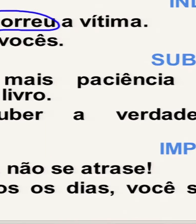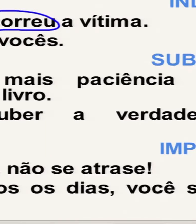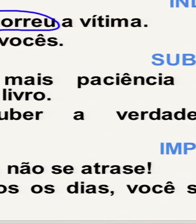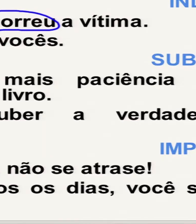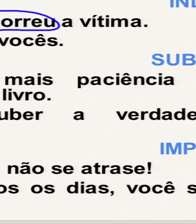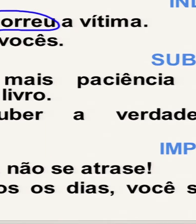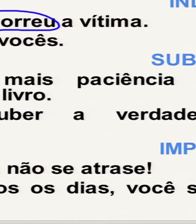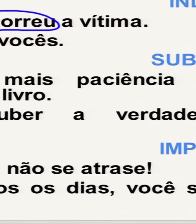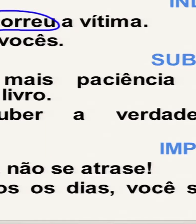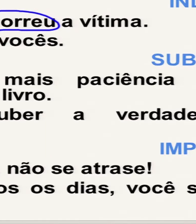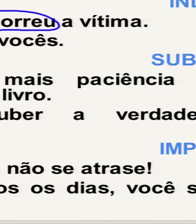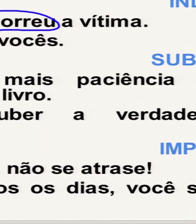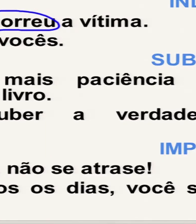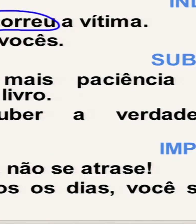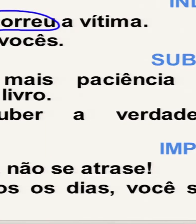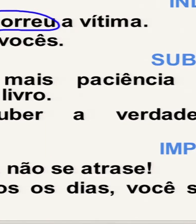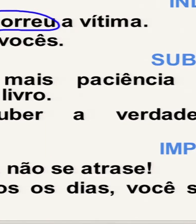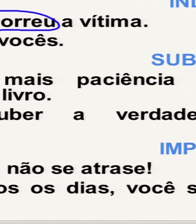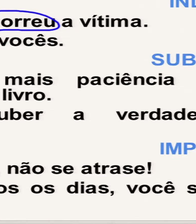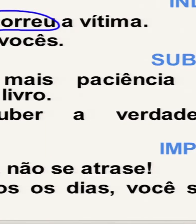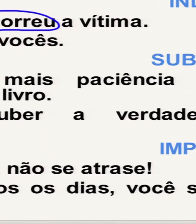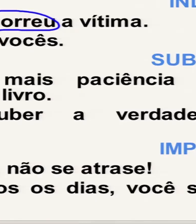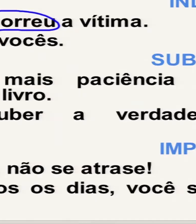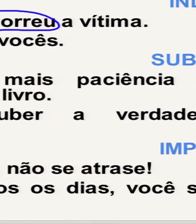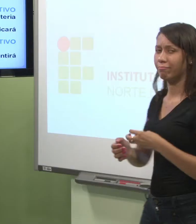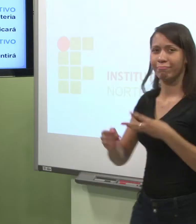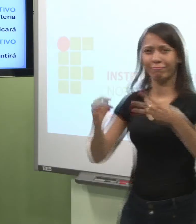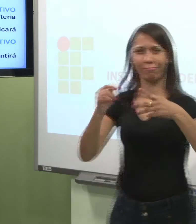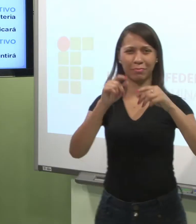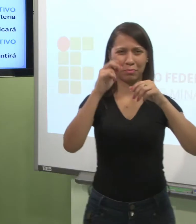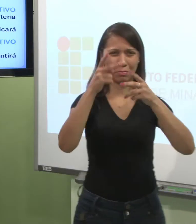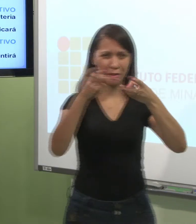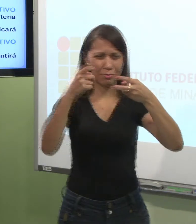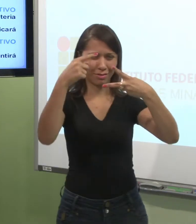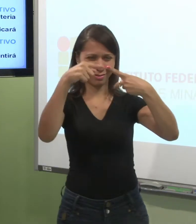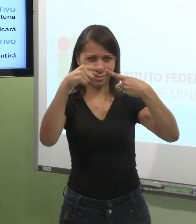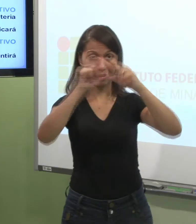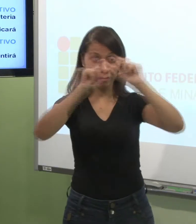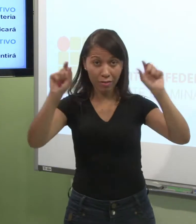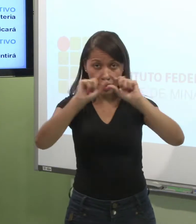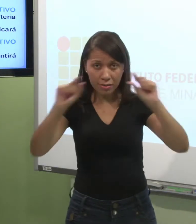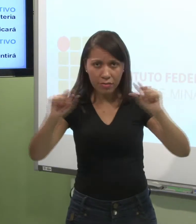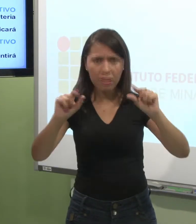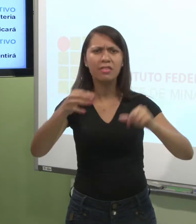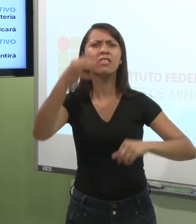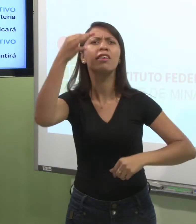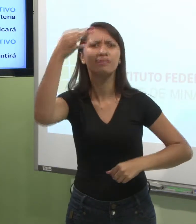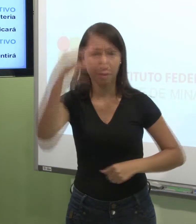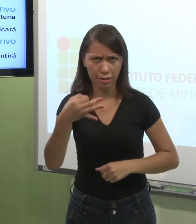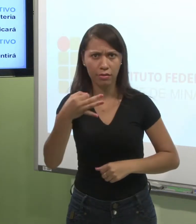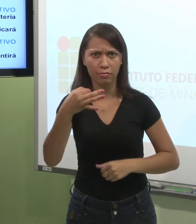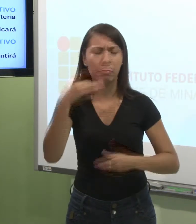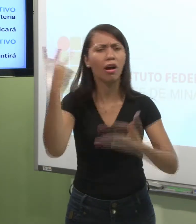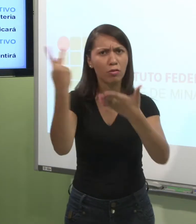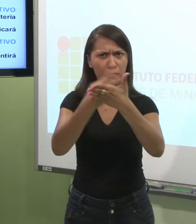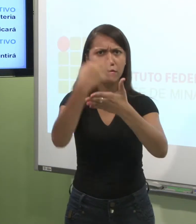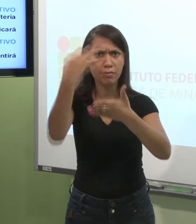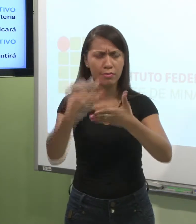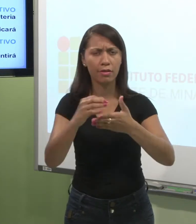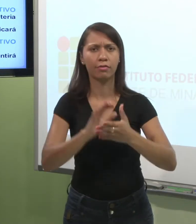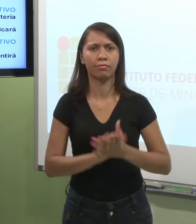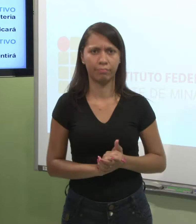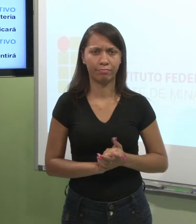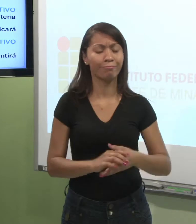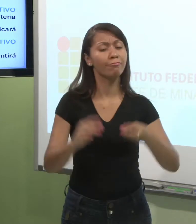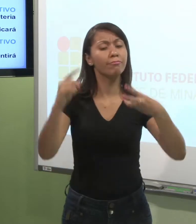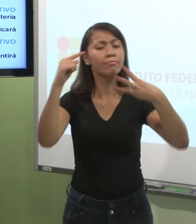Nessas frases, os fatos estão sendo enunciados como certos. Socorreu, viajarei. Já o